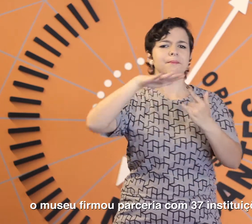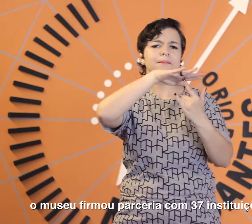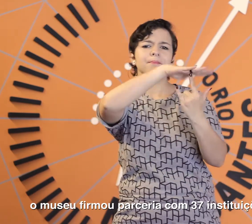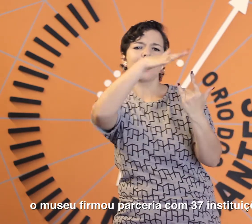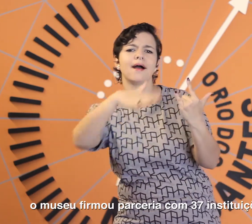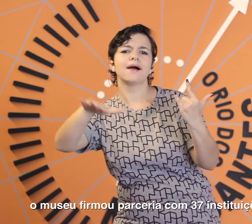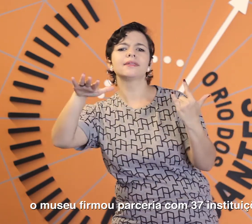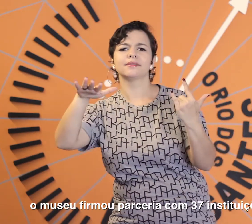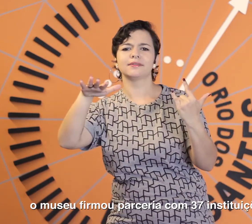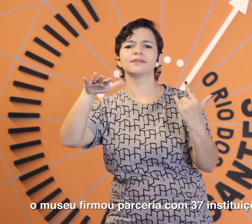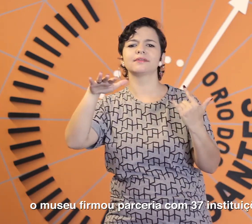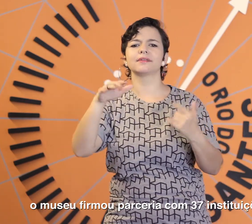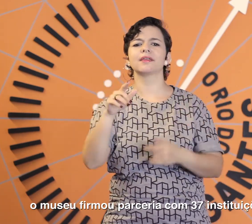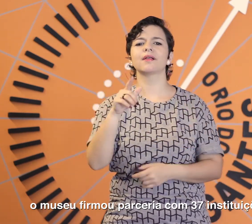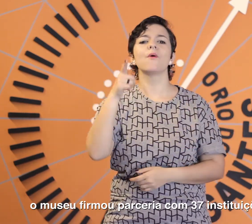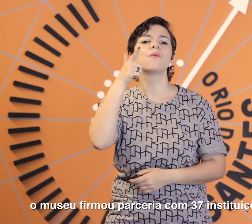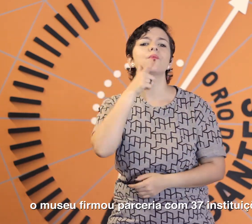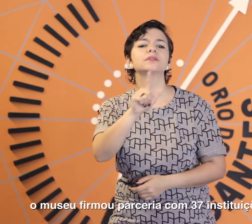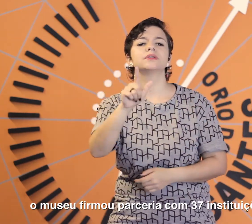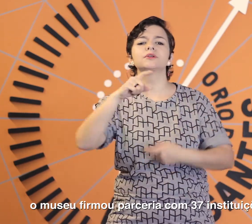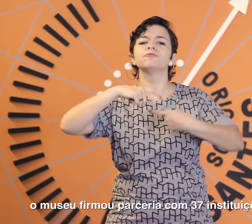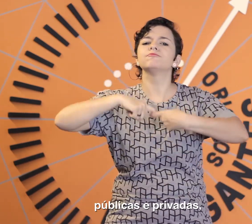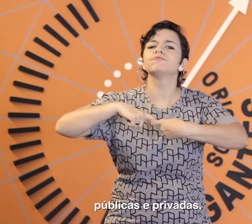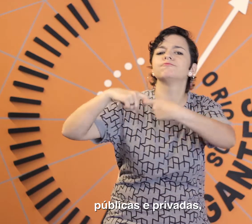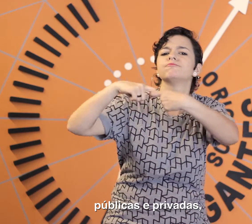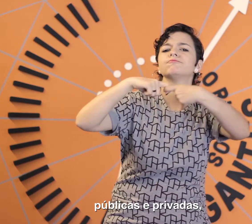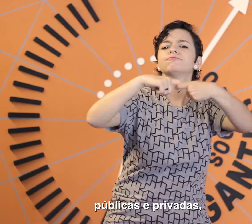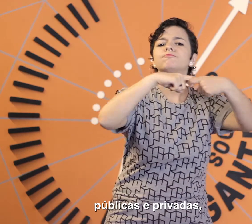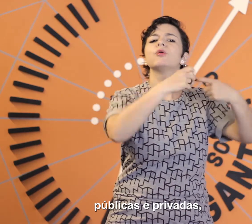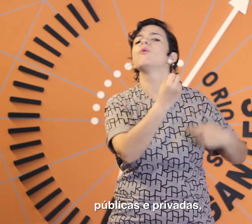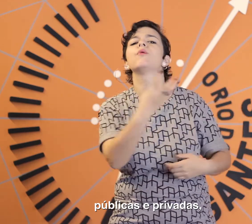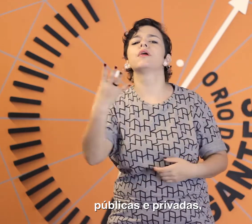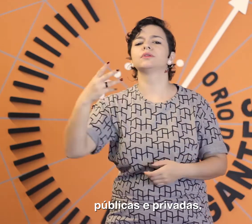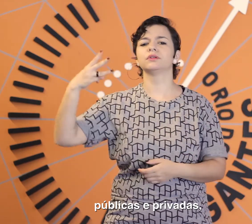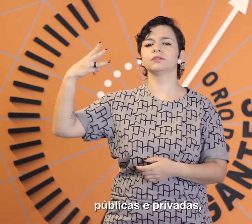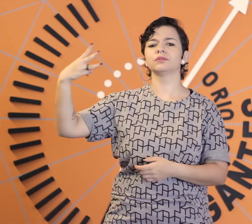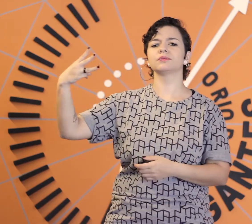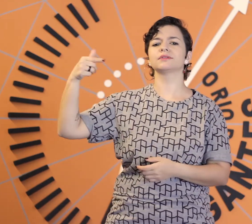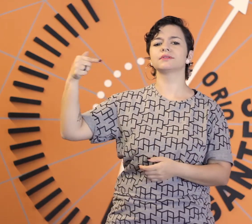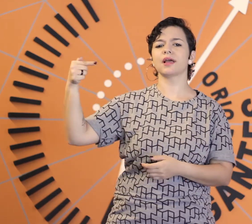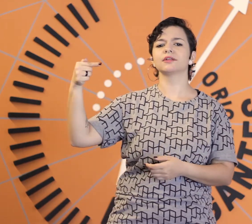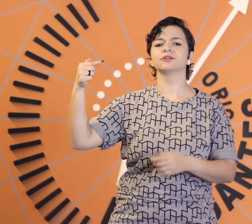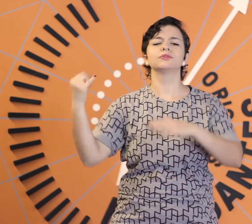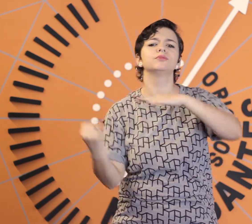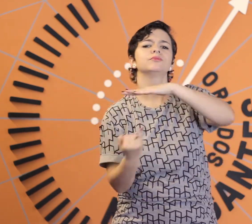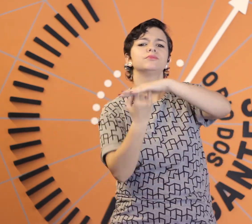parceria com 37 instituições públicas e privadas.